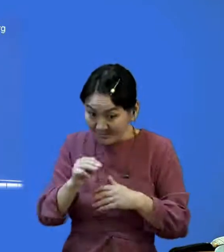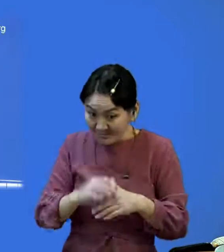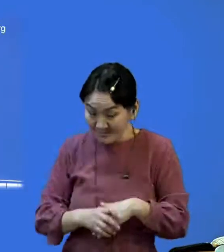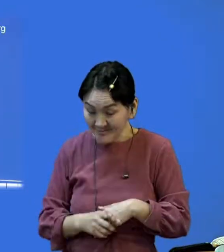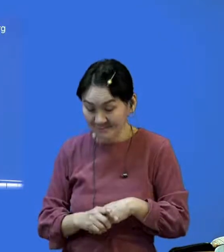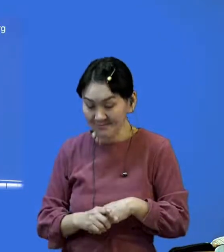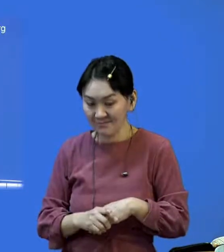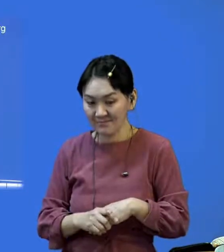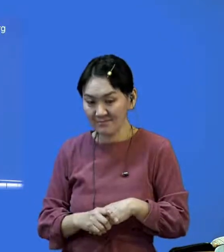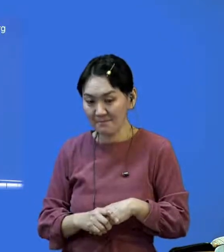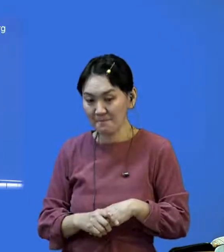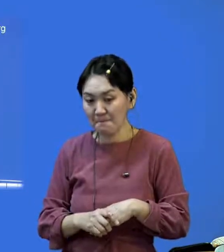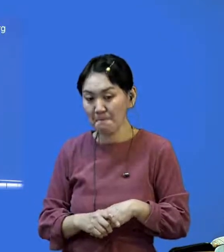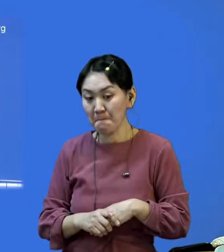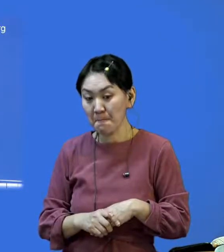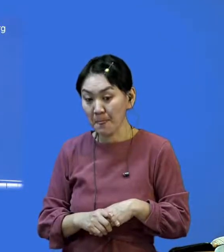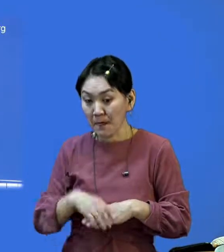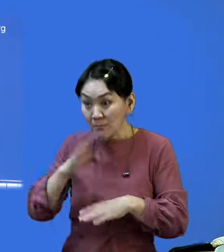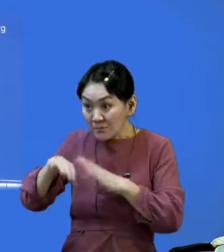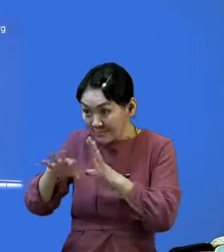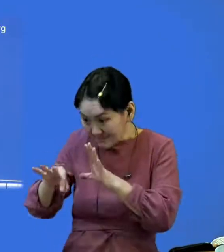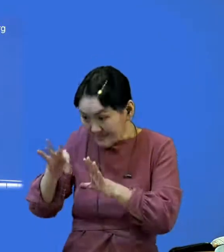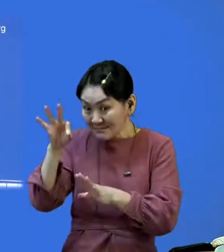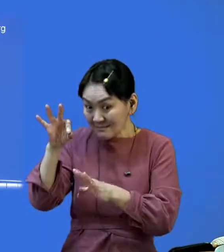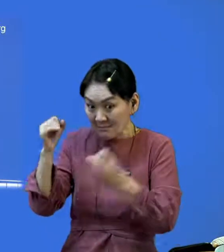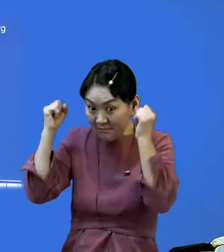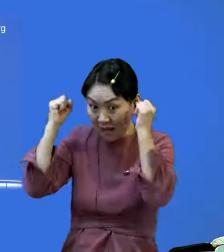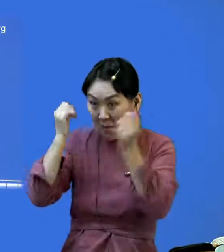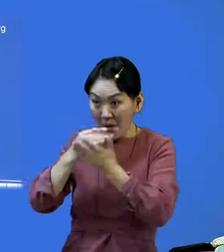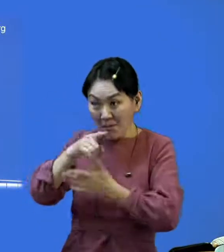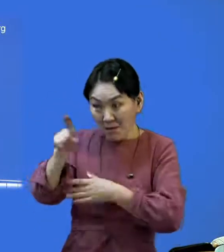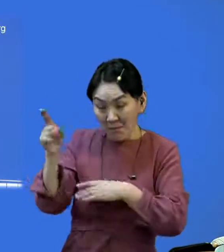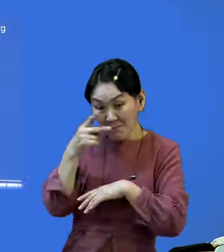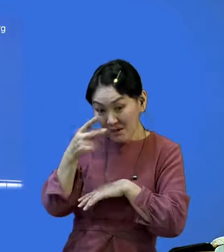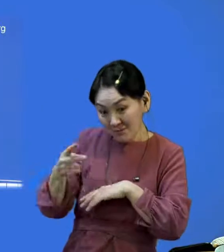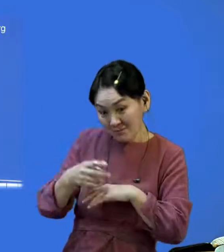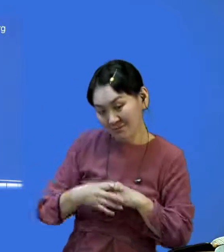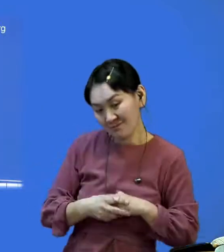Тэмсрэс. За суглаан тодсон хүмүүсийг харах юм бол